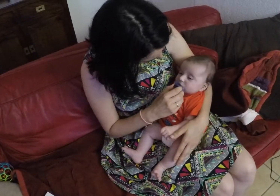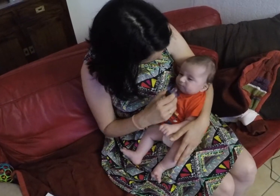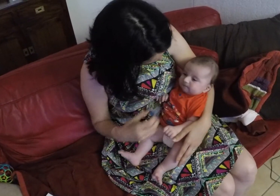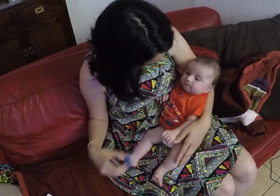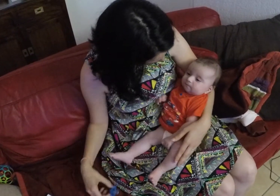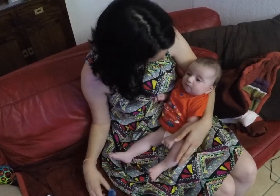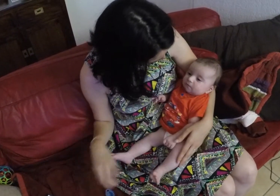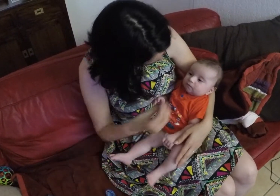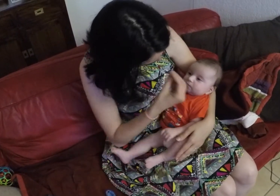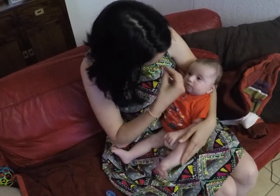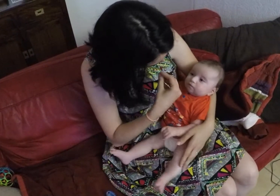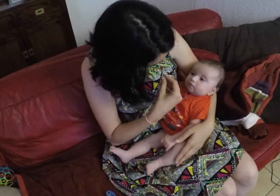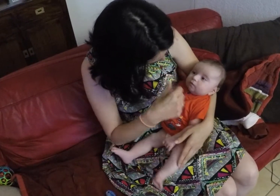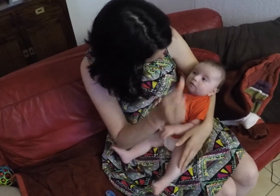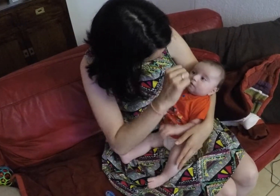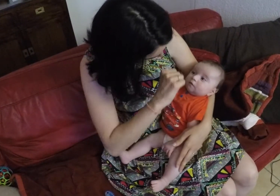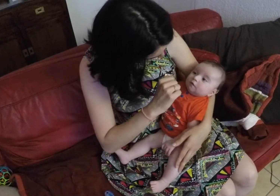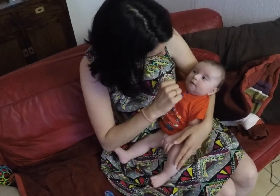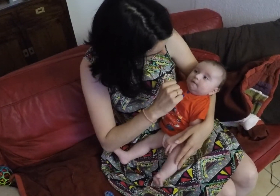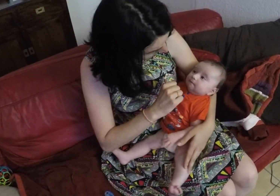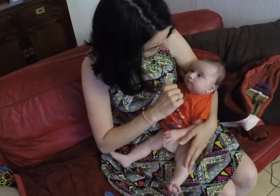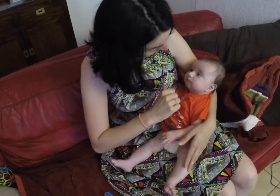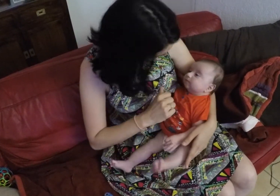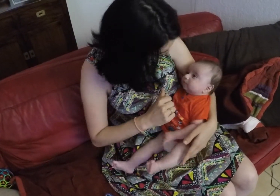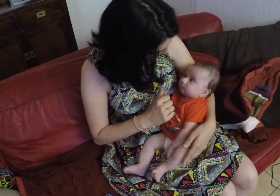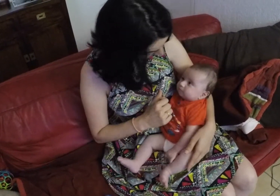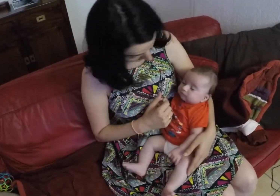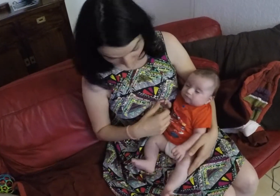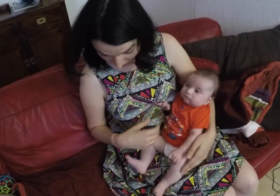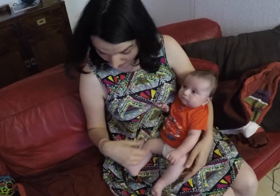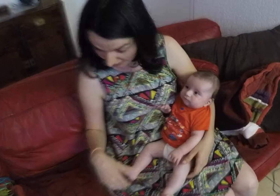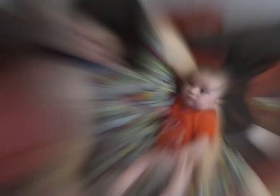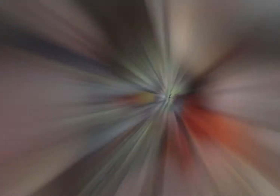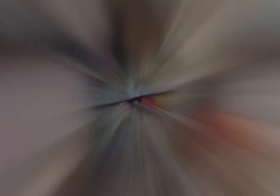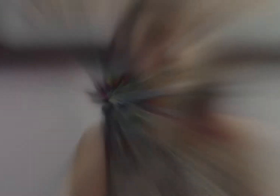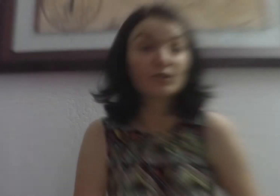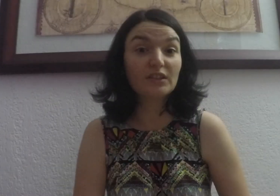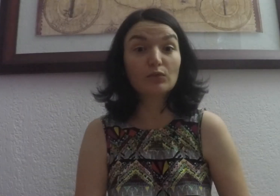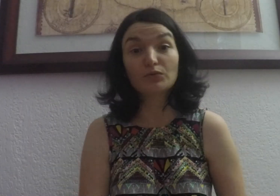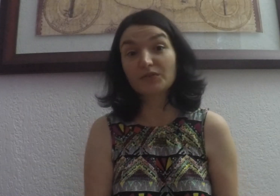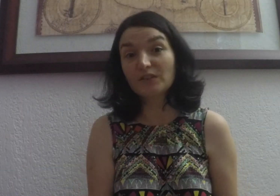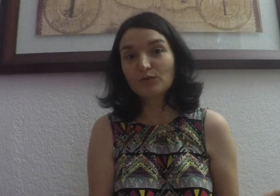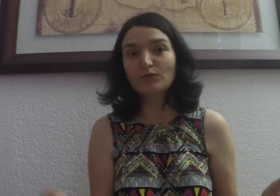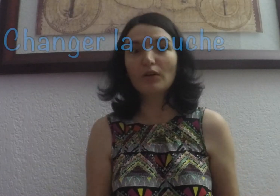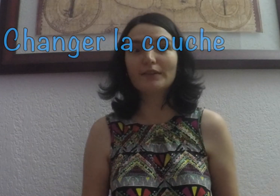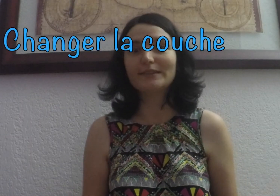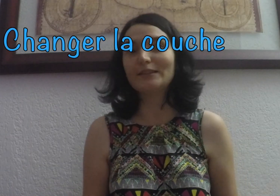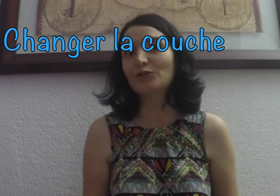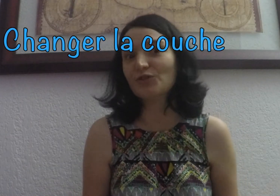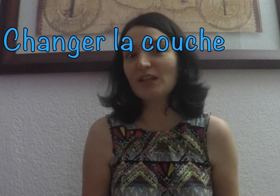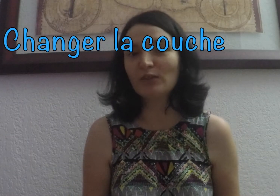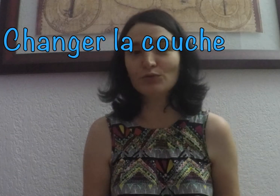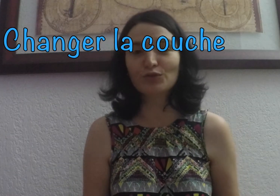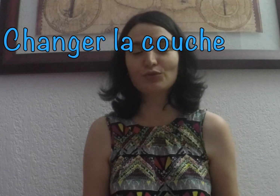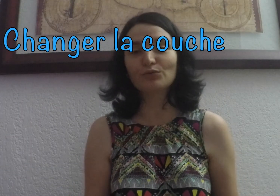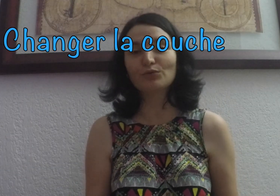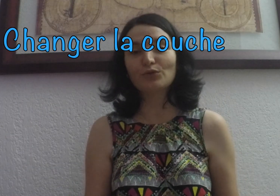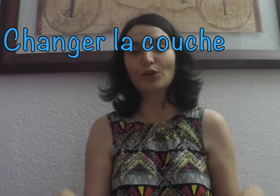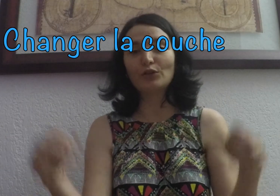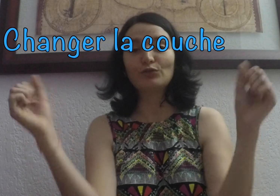Oui? Tu veux manger le bibi? Oui? Allez, on y va alors. Un signe aussi qu'on fait souvent, c'est changer la couche. Donc, tu